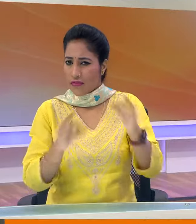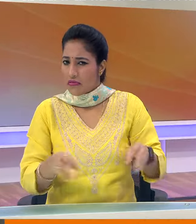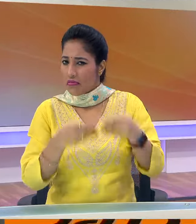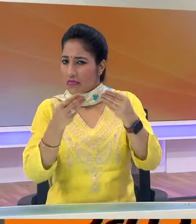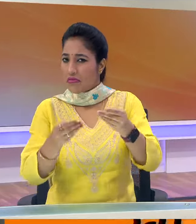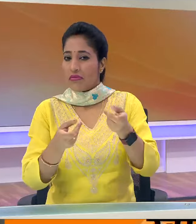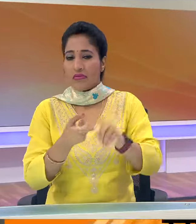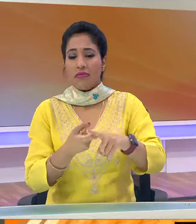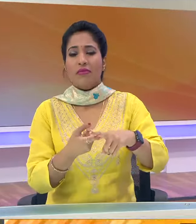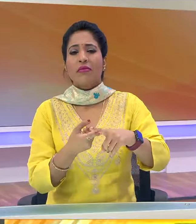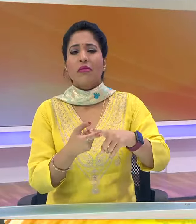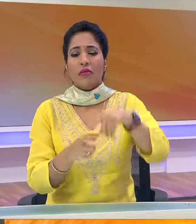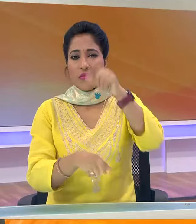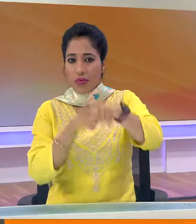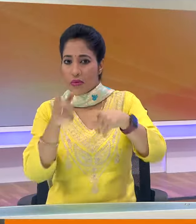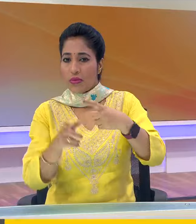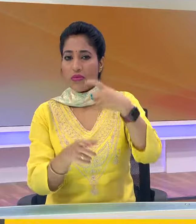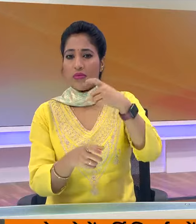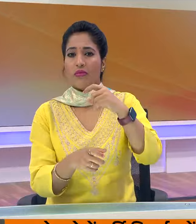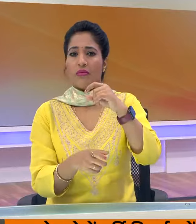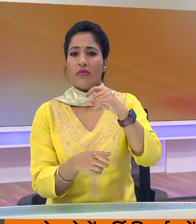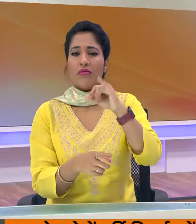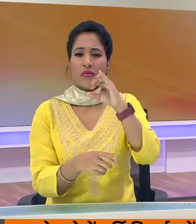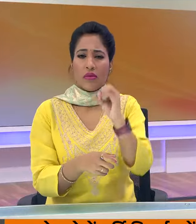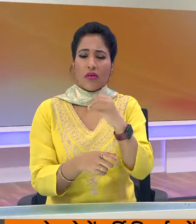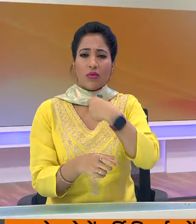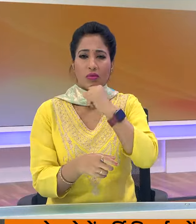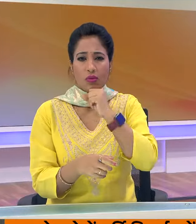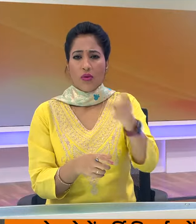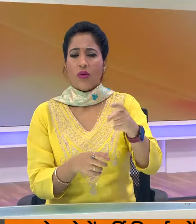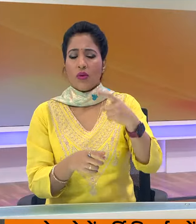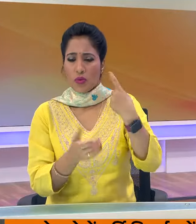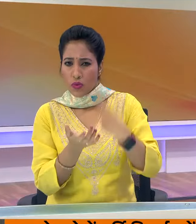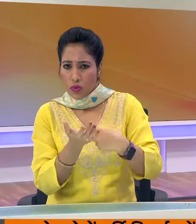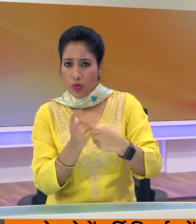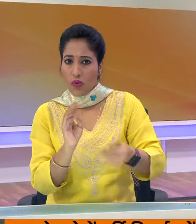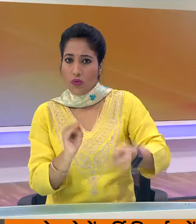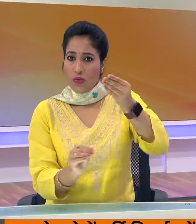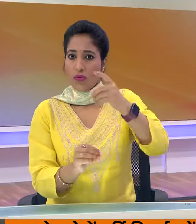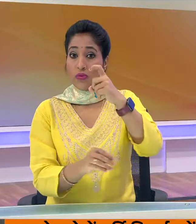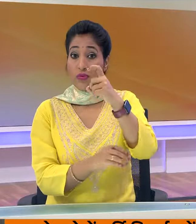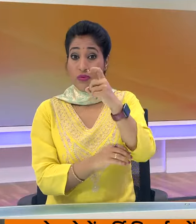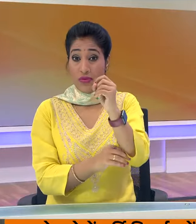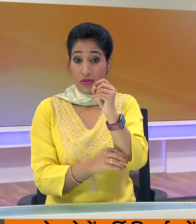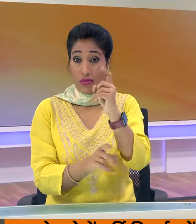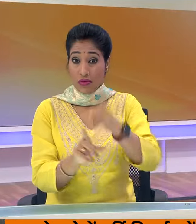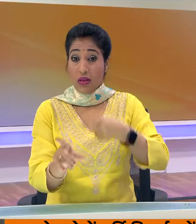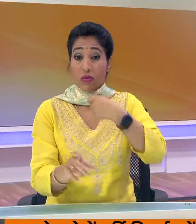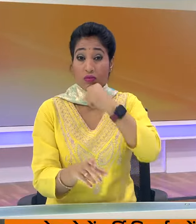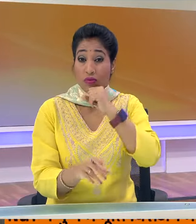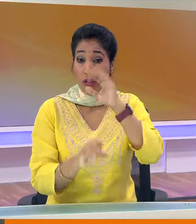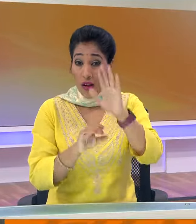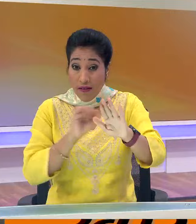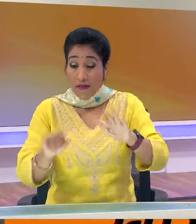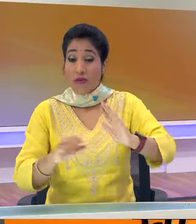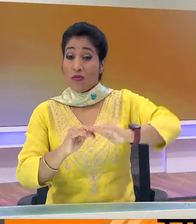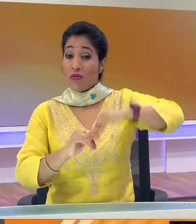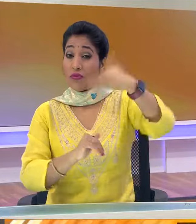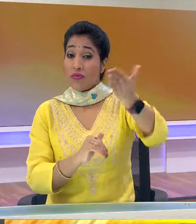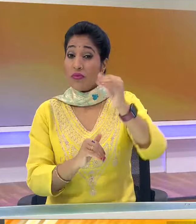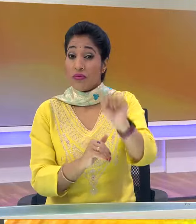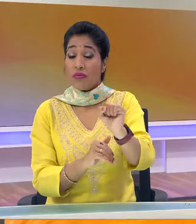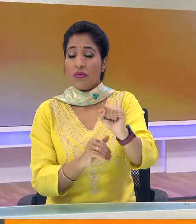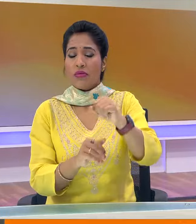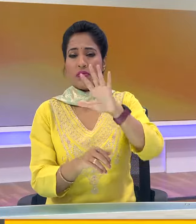माध्यम से जिनका 60 वर्षों की जी मर्यादा थी, वो मर्यादा बढ़ा के 70 साल की है, उससे उन जो लोग हैं